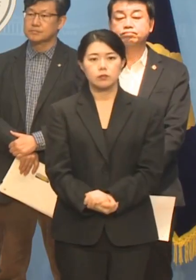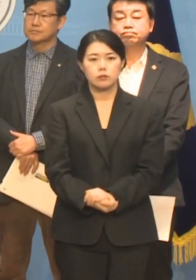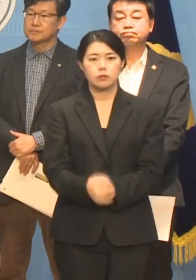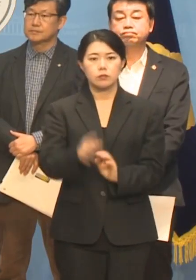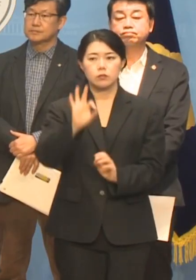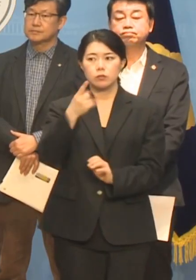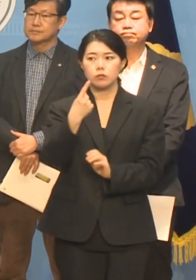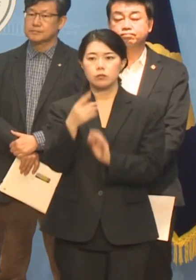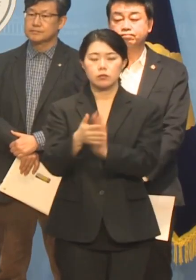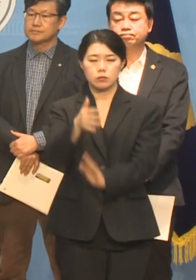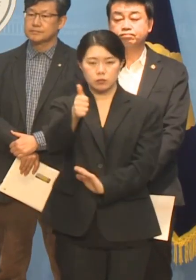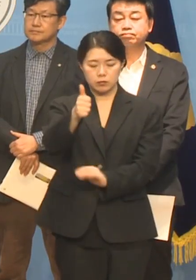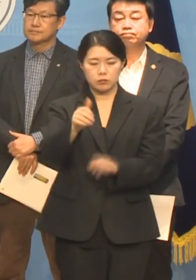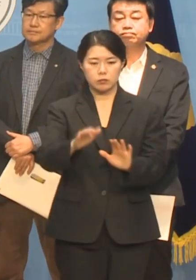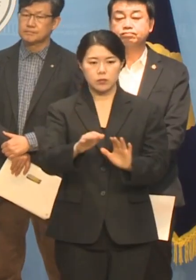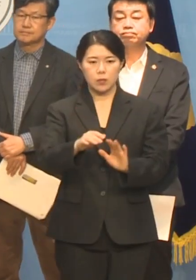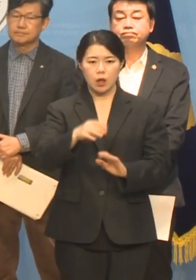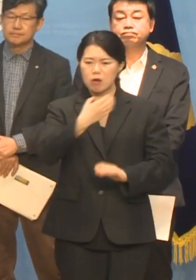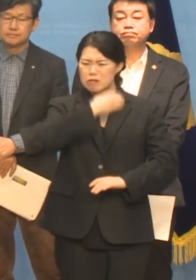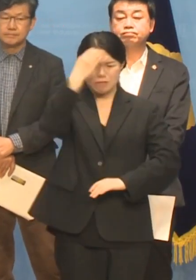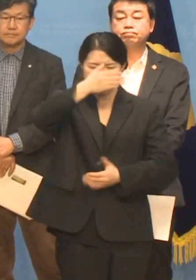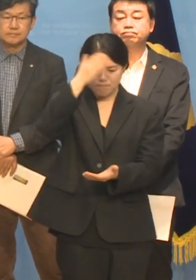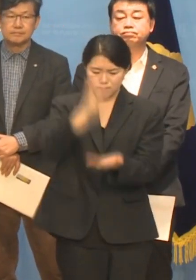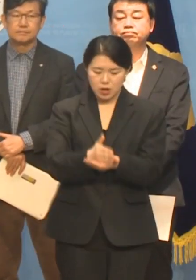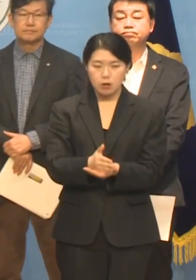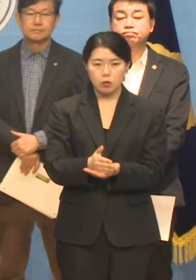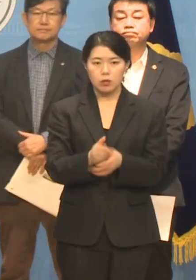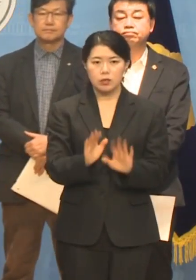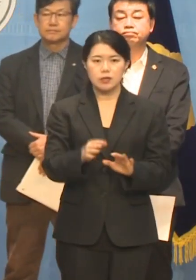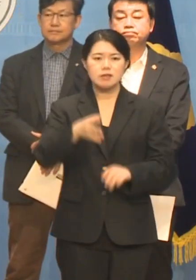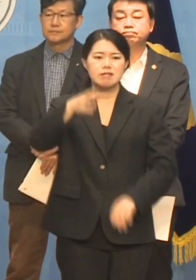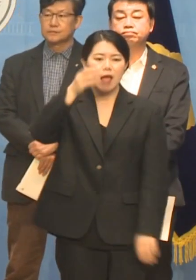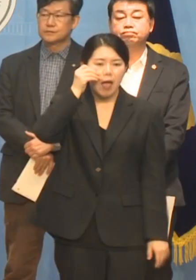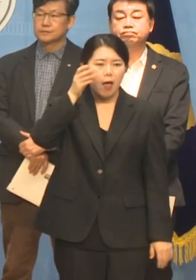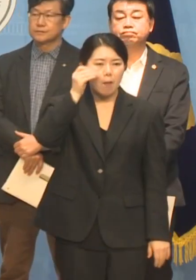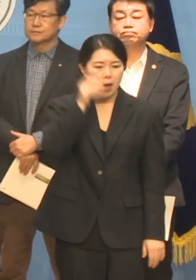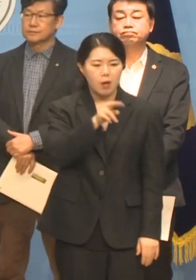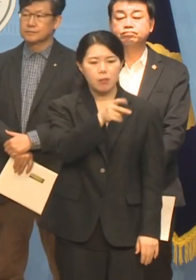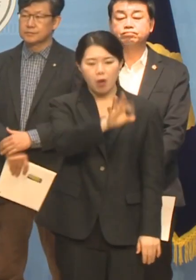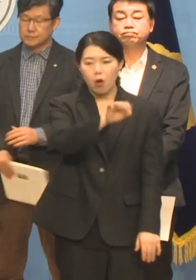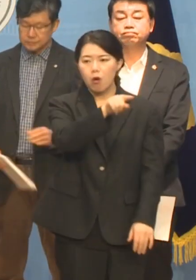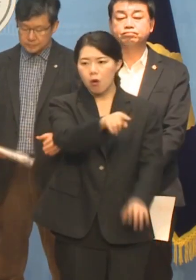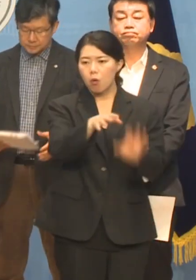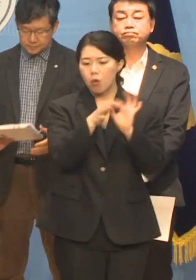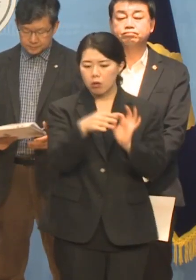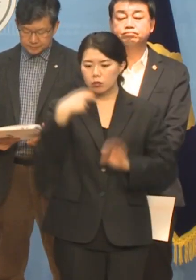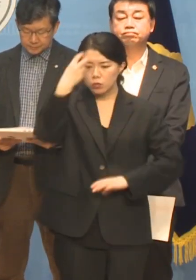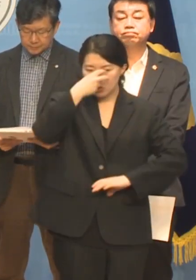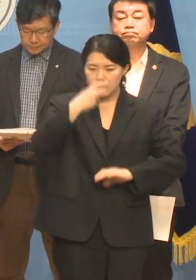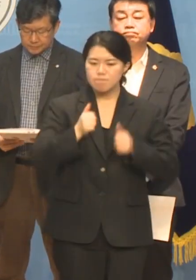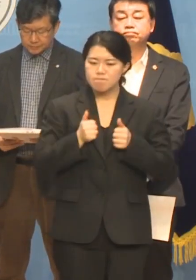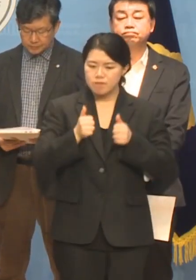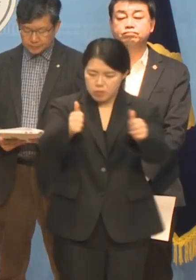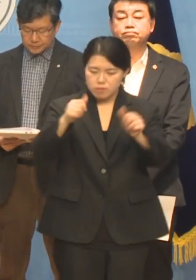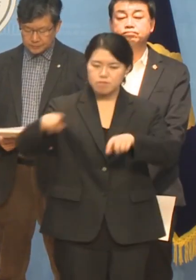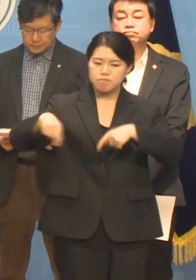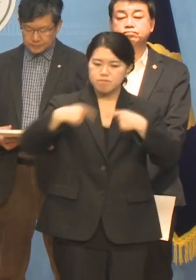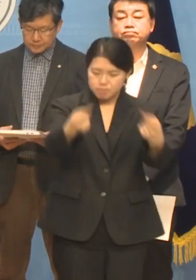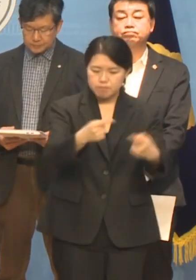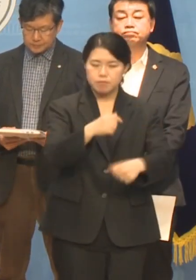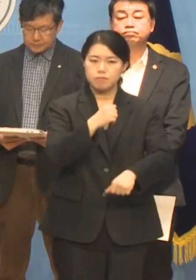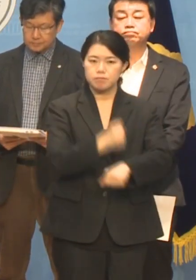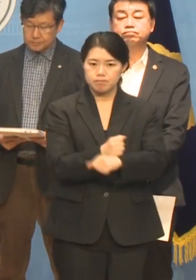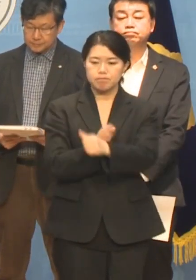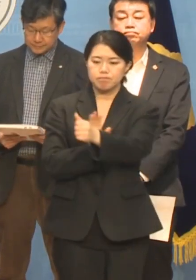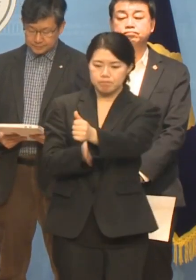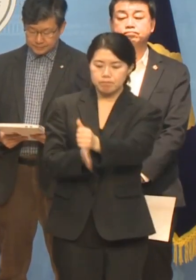오세훈 시장은 헛된 꿈 꾸지 말고 부디 명태균 관련 조사에 성실히 임해